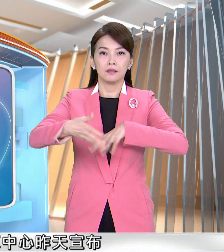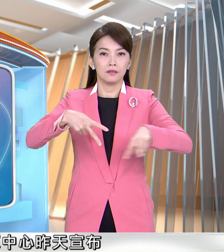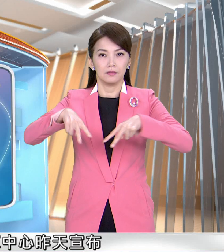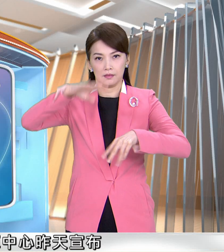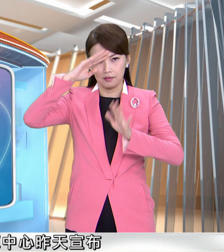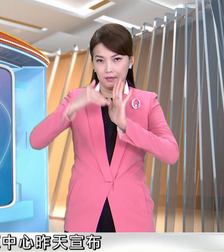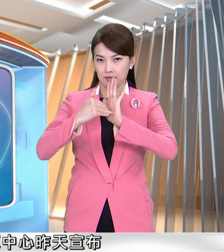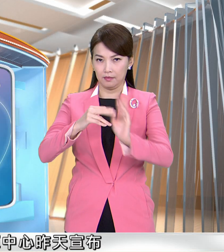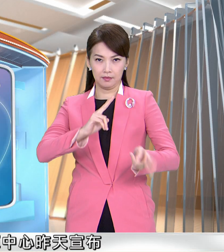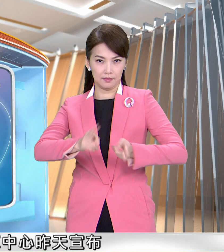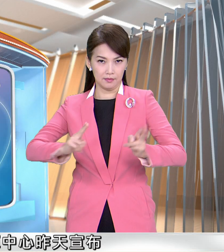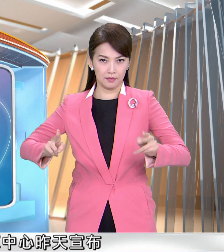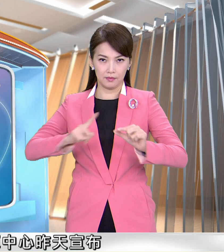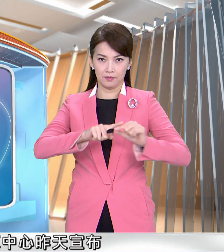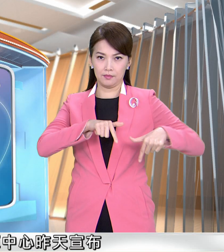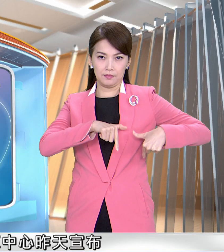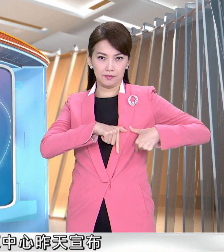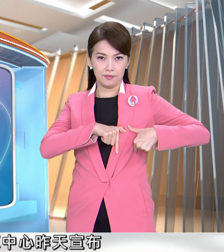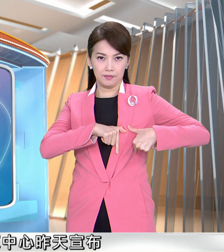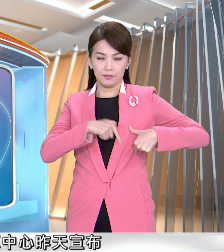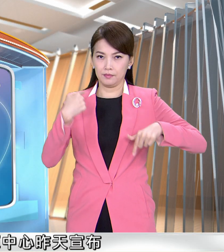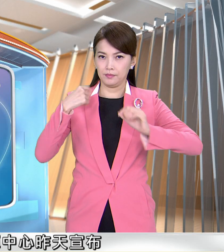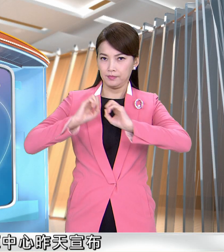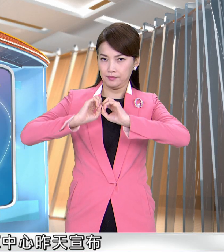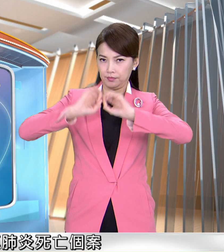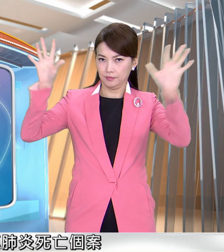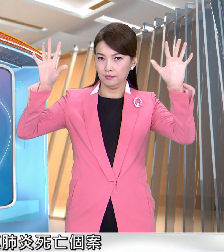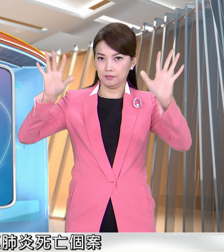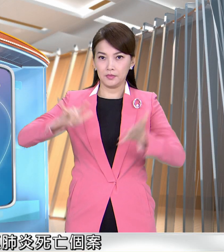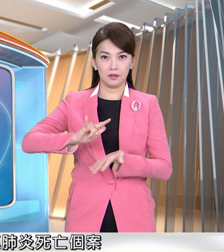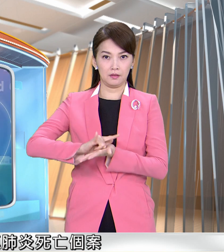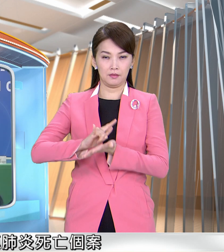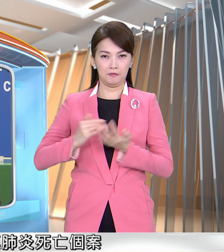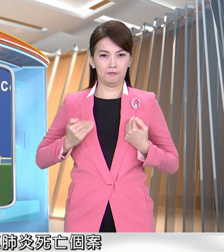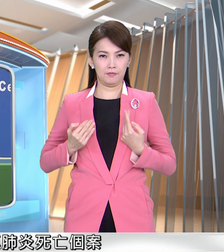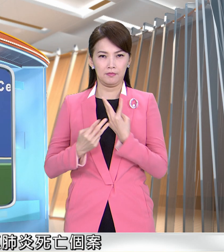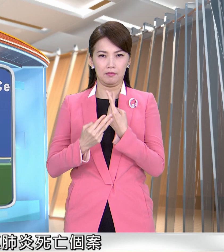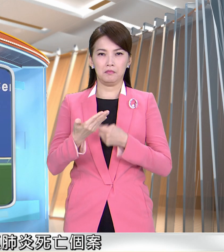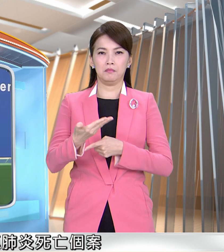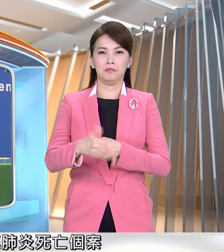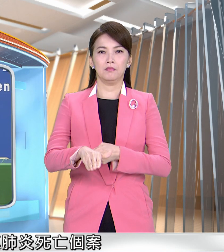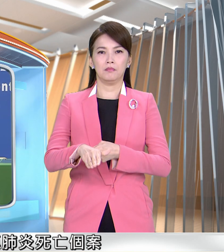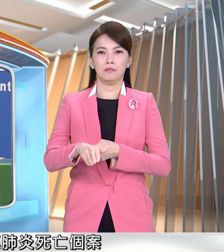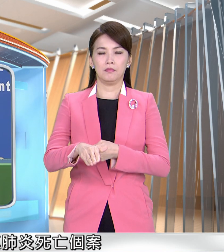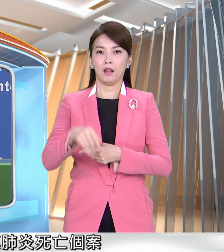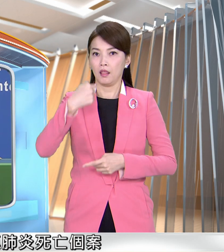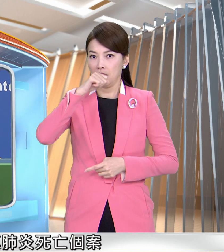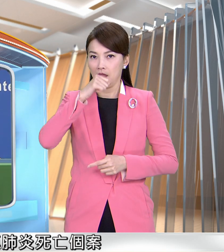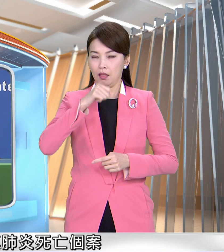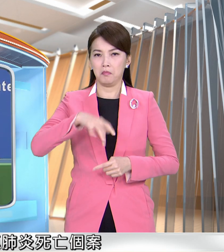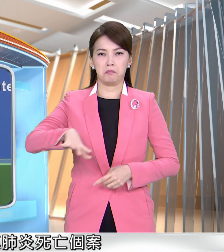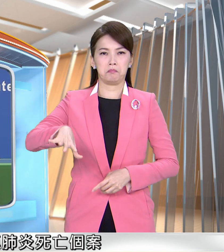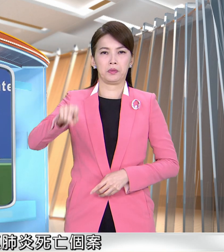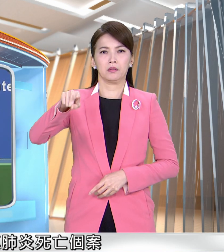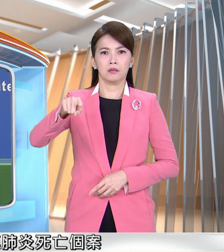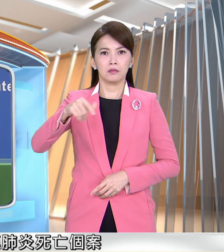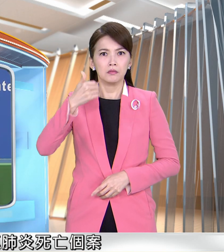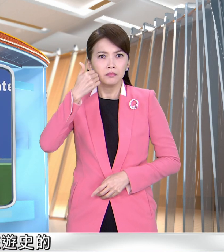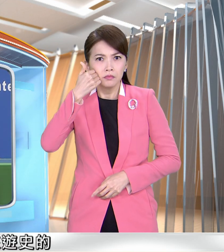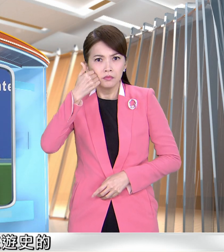中央流行疫情指挥中心昨天宣布，出现台湾首例武汉肺炎死亡个案，